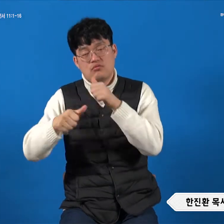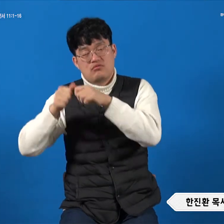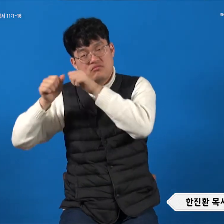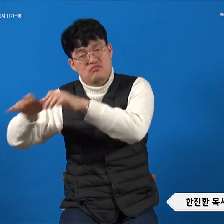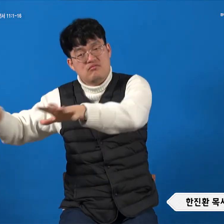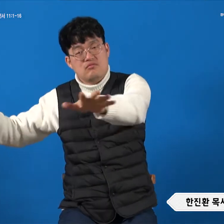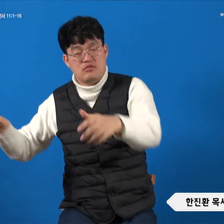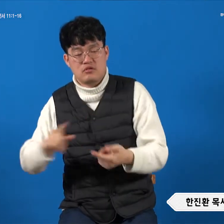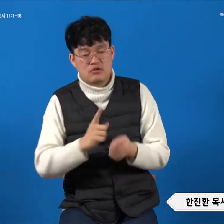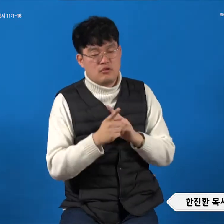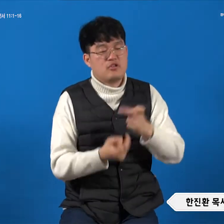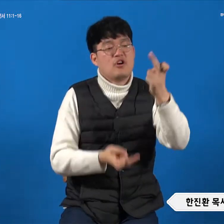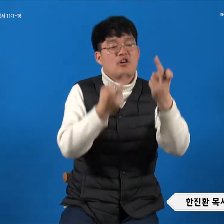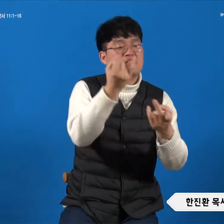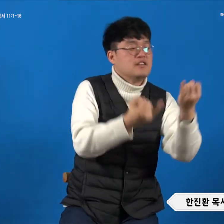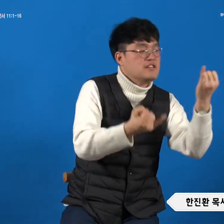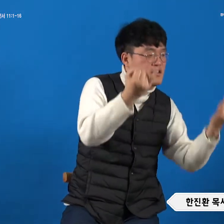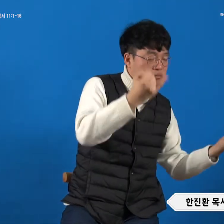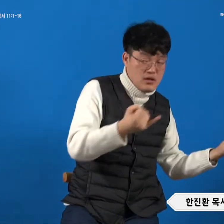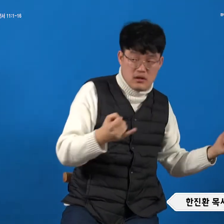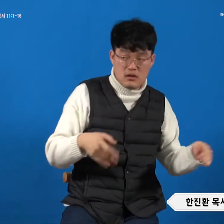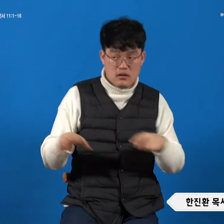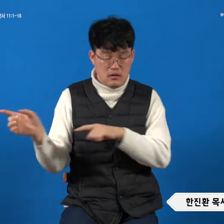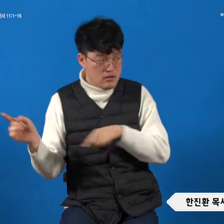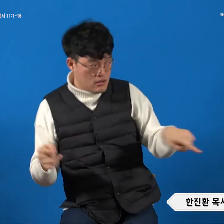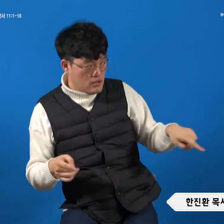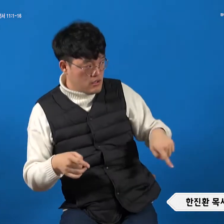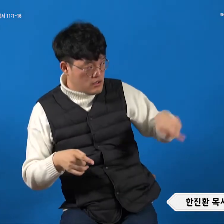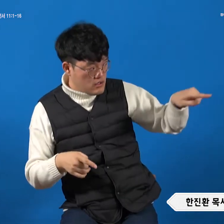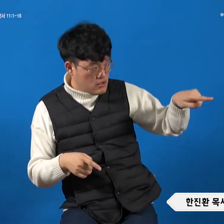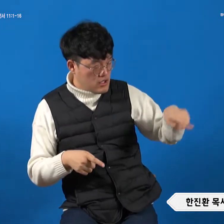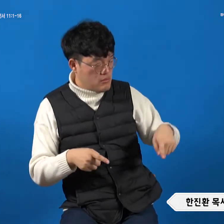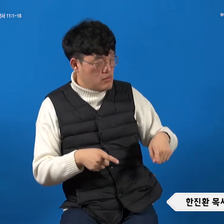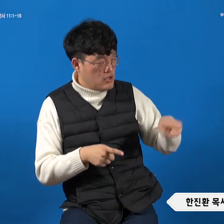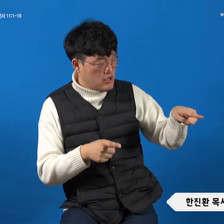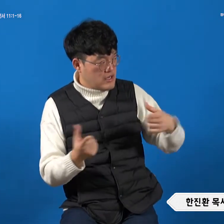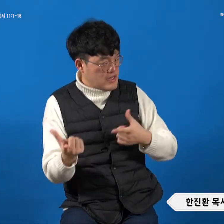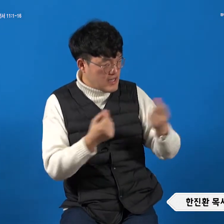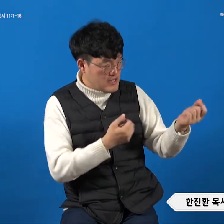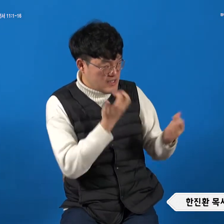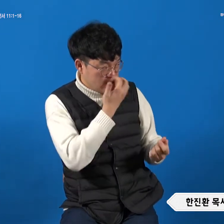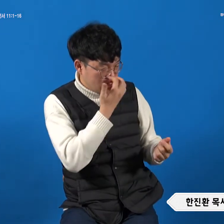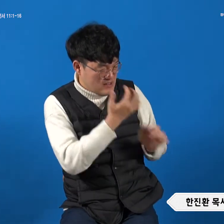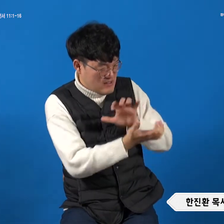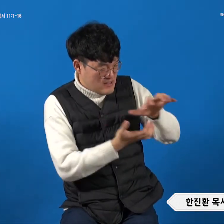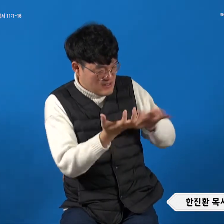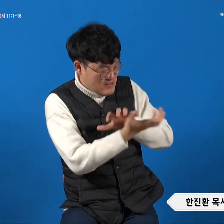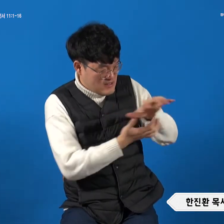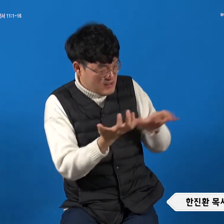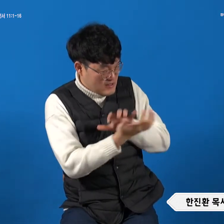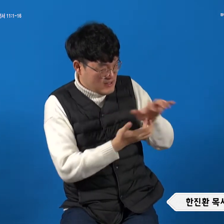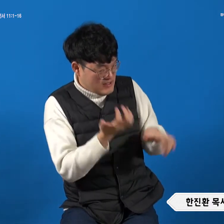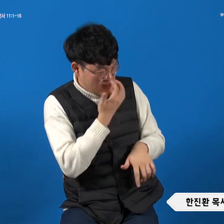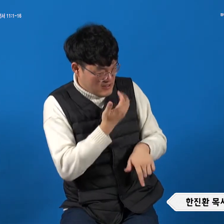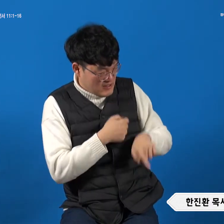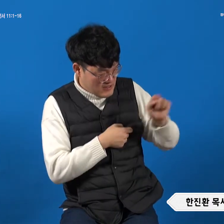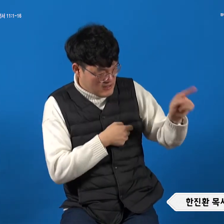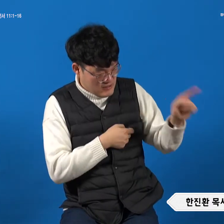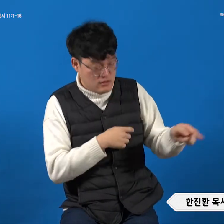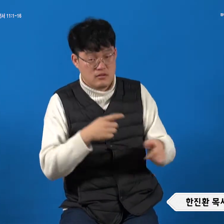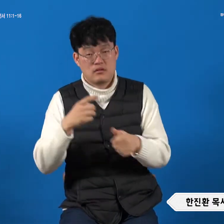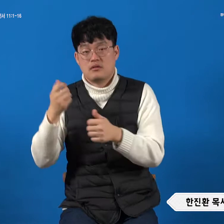내 형제도 내 형제요, 내 자매요, 이러니까 기독교인들은 혼음을 하는 족속들이다, 그런 소문마저